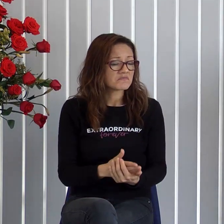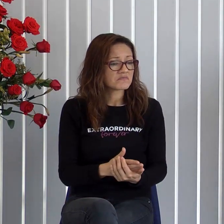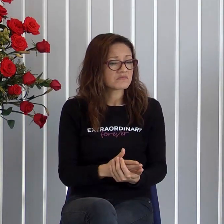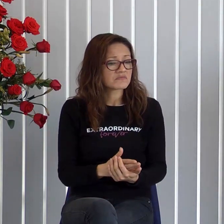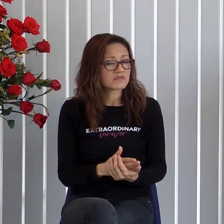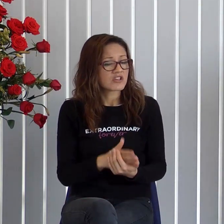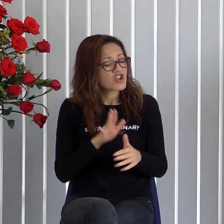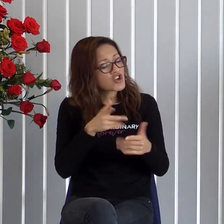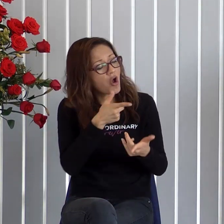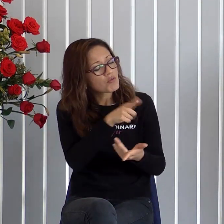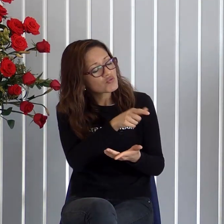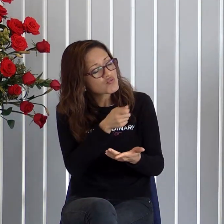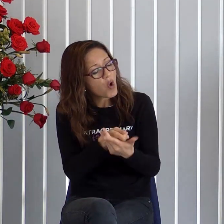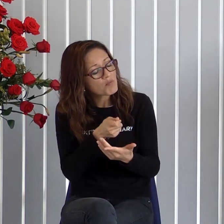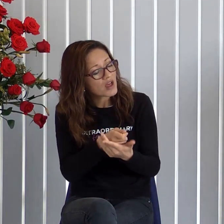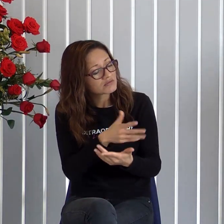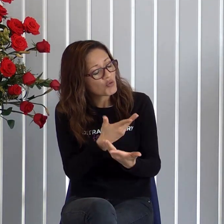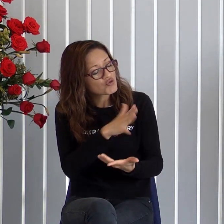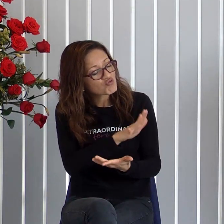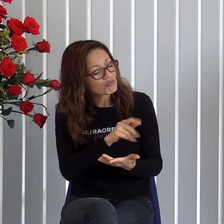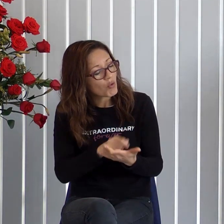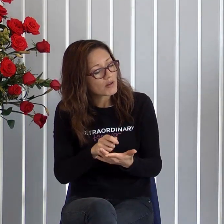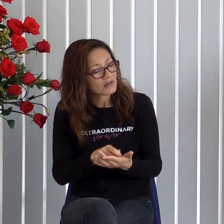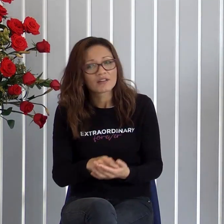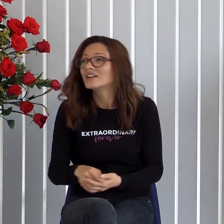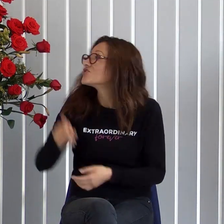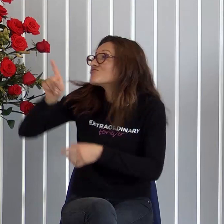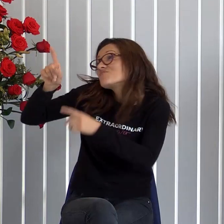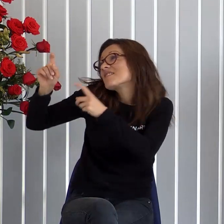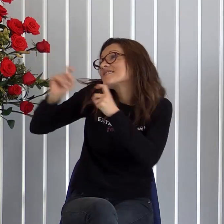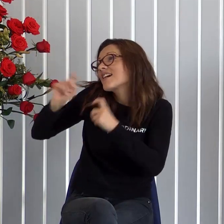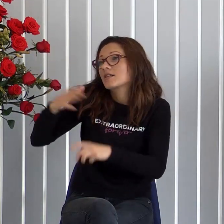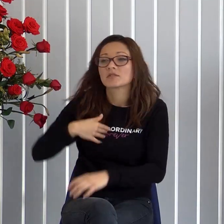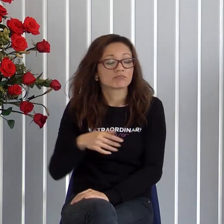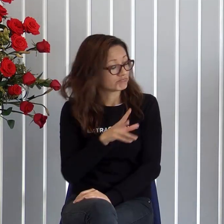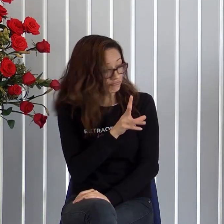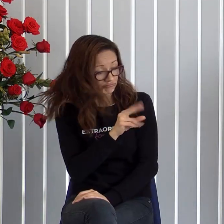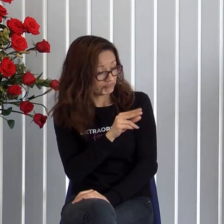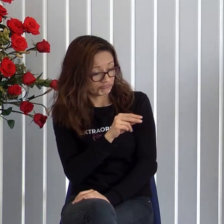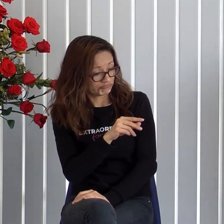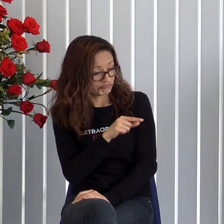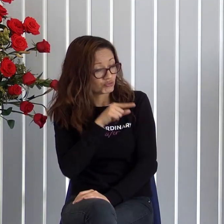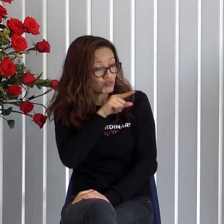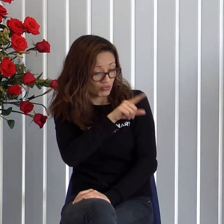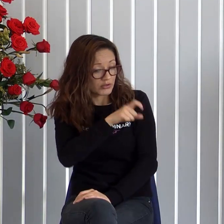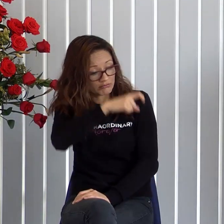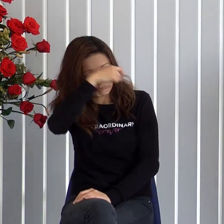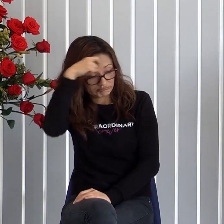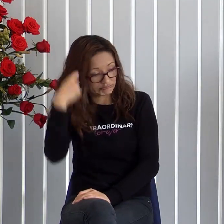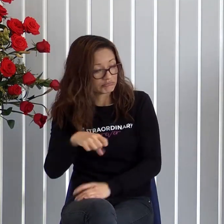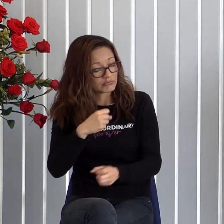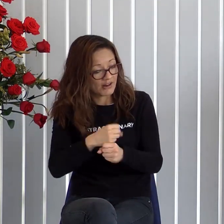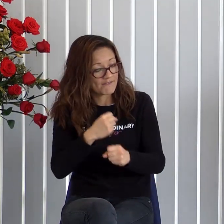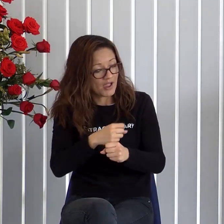cómo lo vas a comprar? Tú me lo vas a dar. No, tú tienes que trabajar por